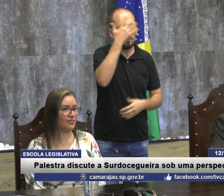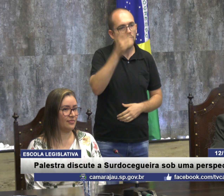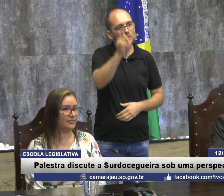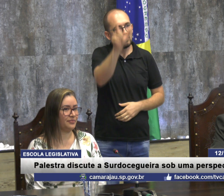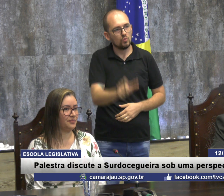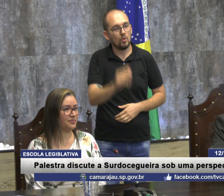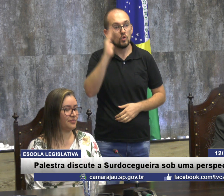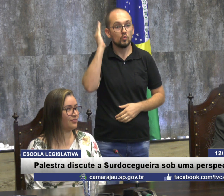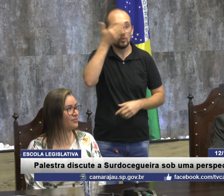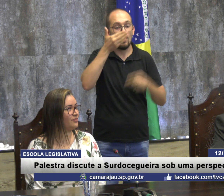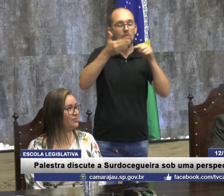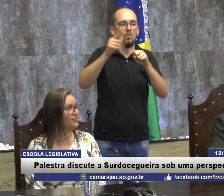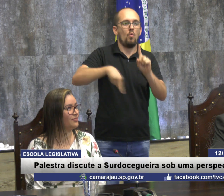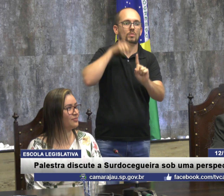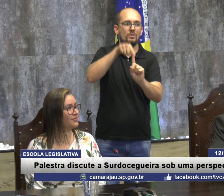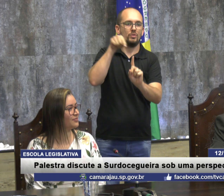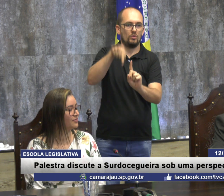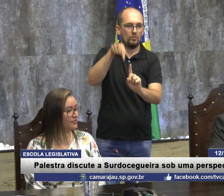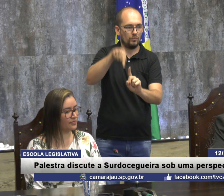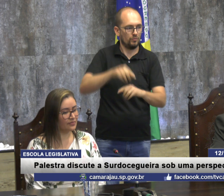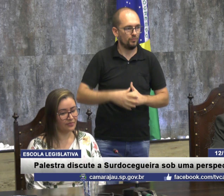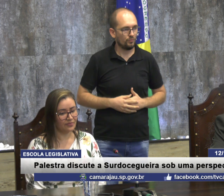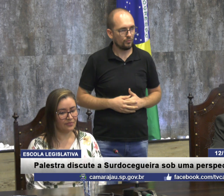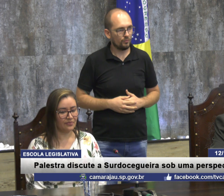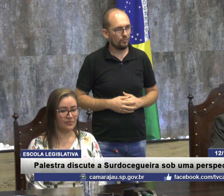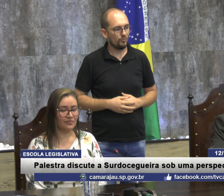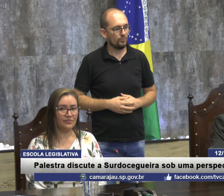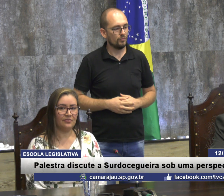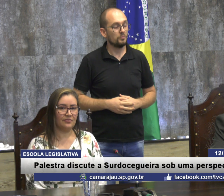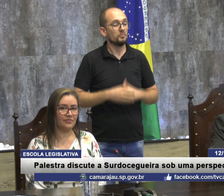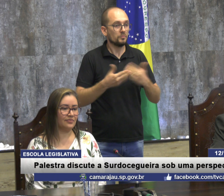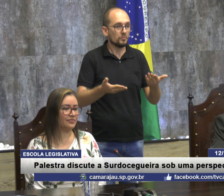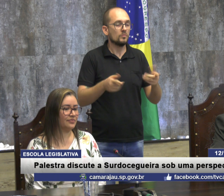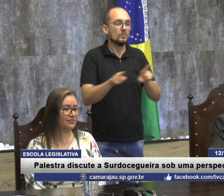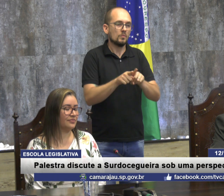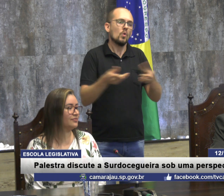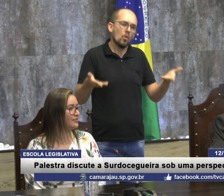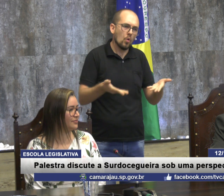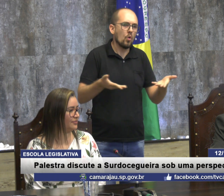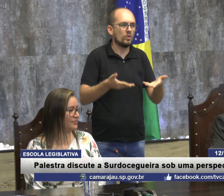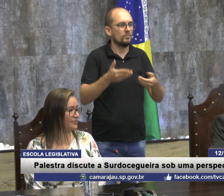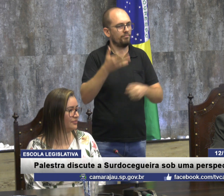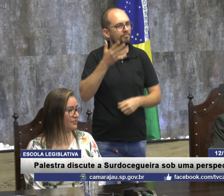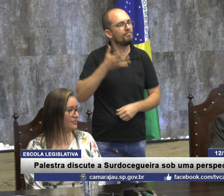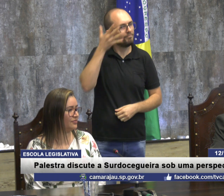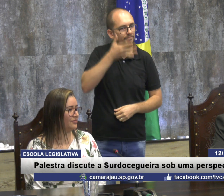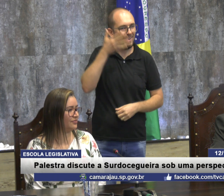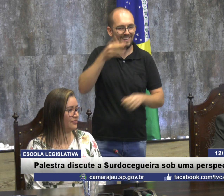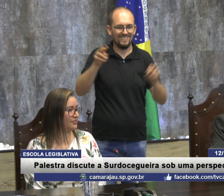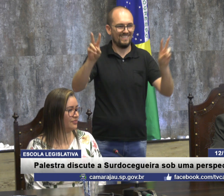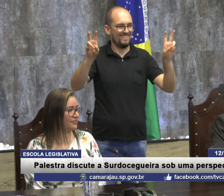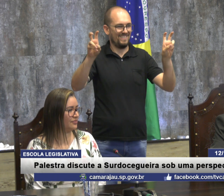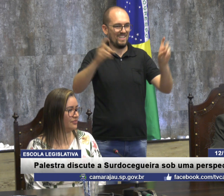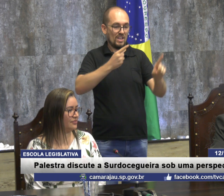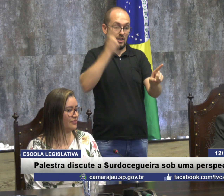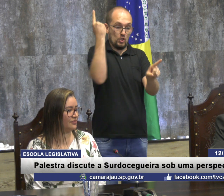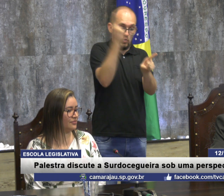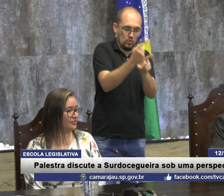com surdo-cegueira. Enfim, que a palestra Descobrindo um Mundo